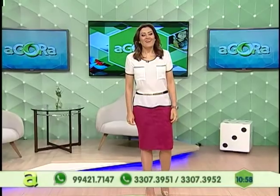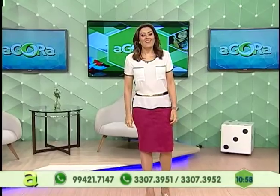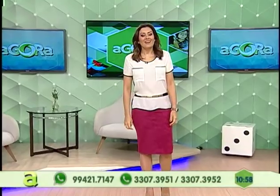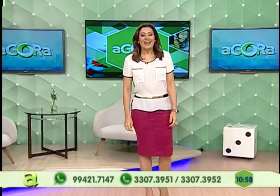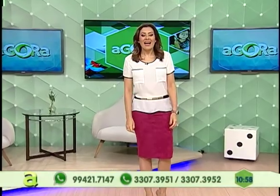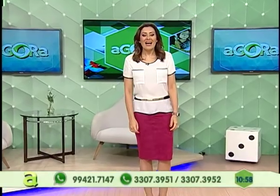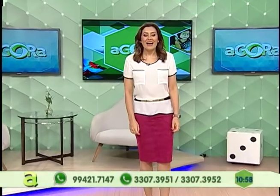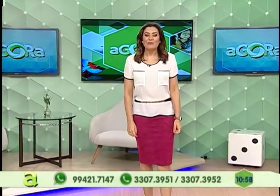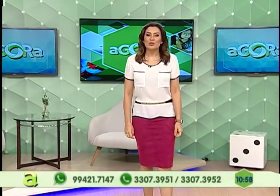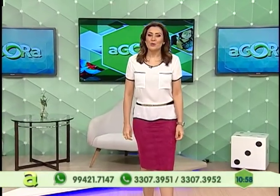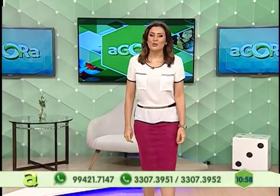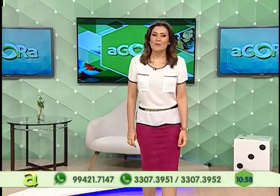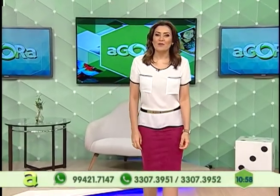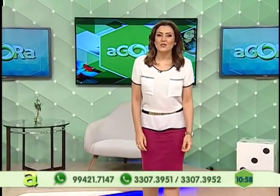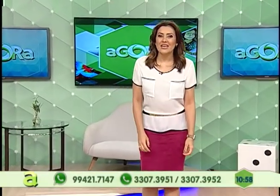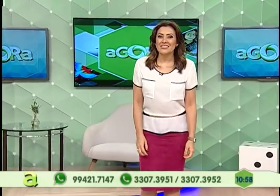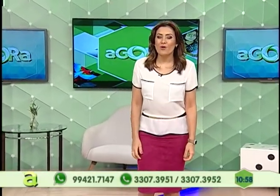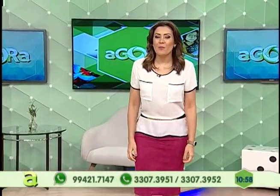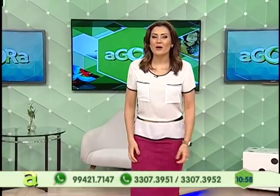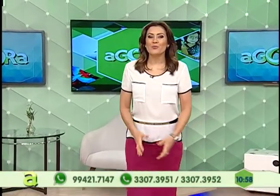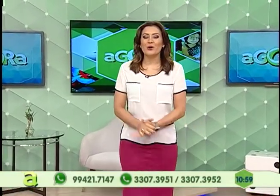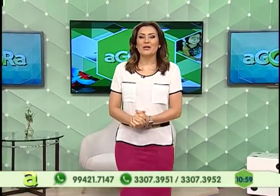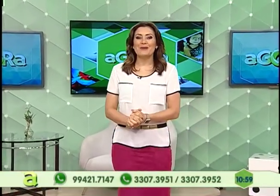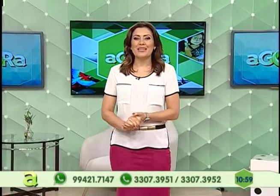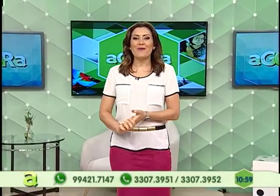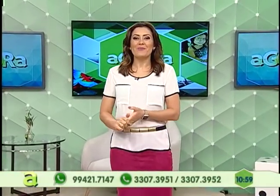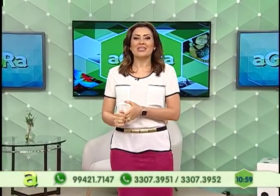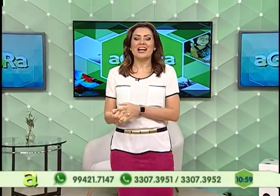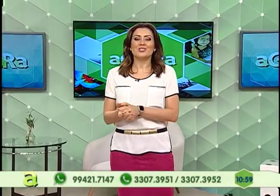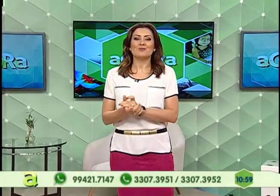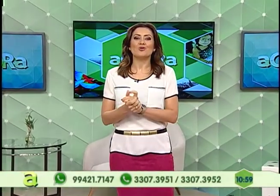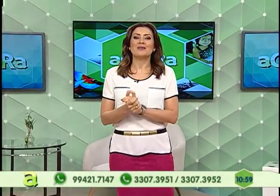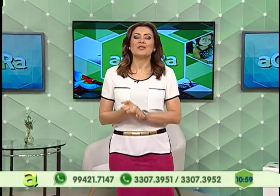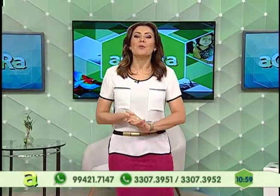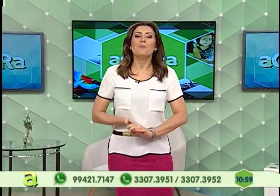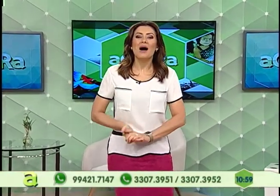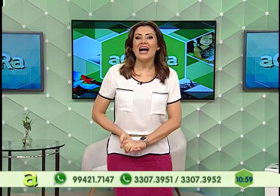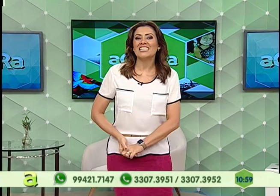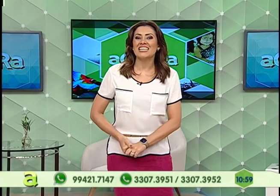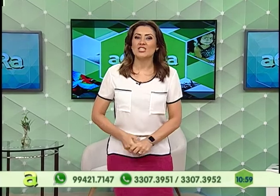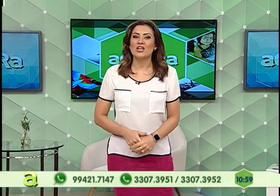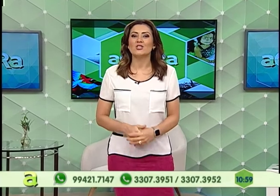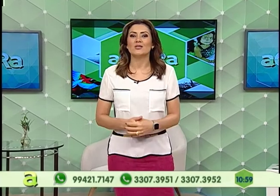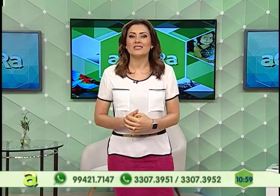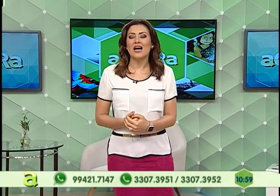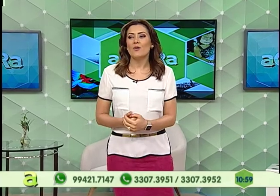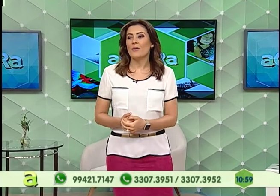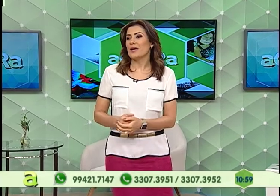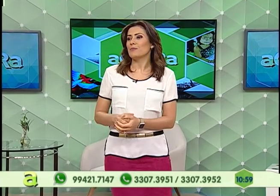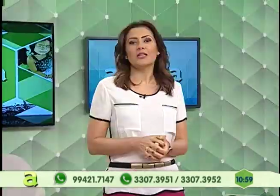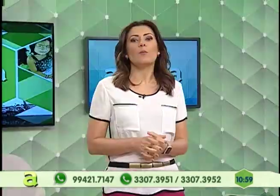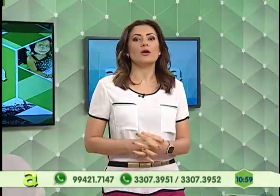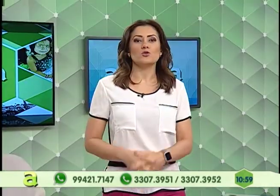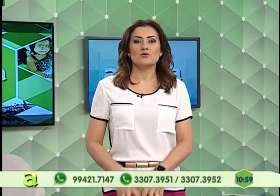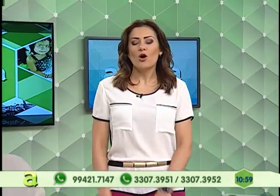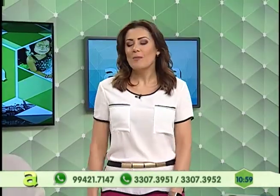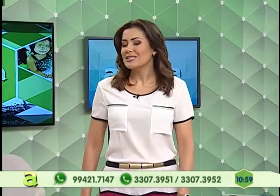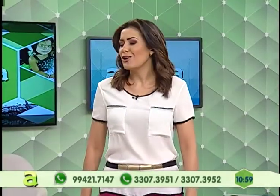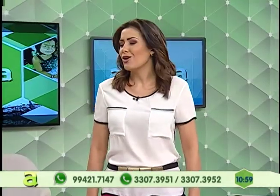Olá, muito bom dia para você que está acompanhando o programa da comunidade, estamos começando mais esta edição, eu quero mandar um beijo. Vou começar logo